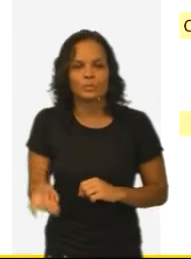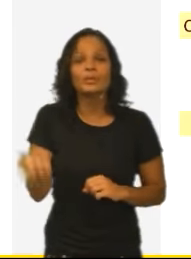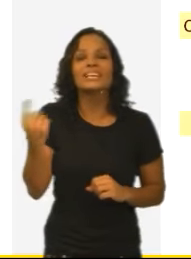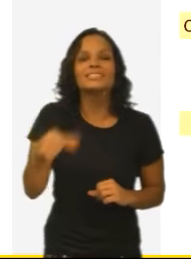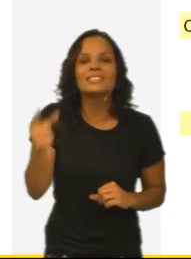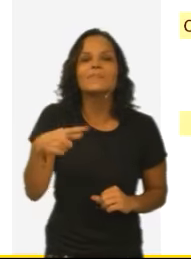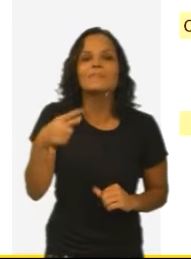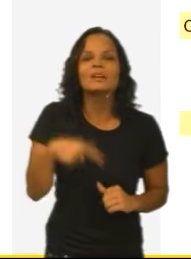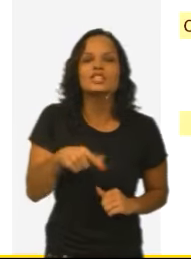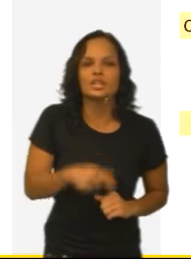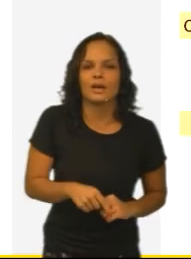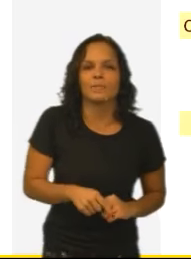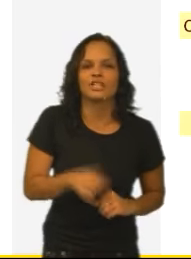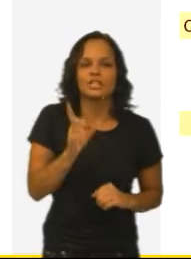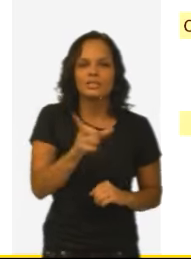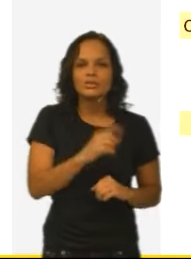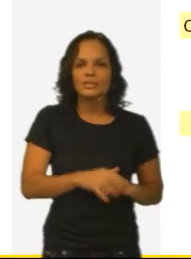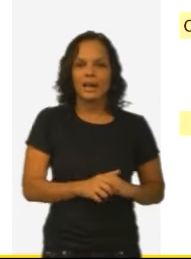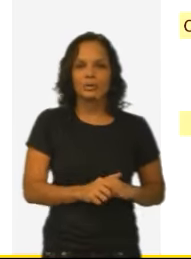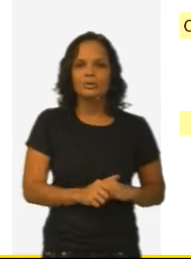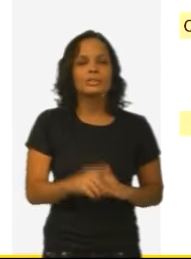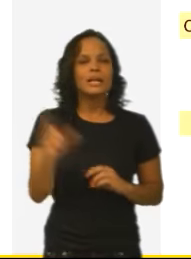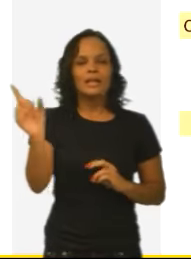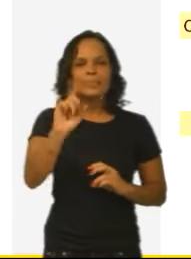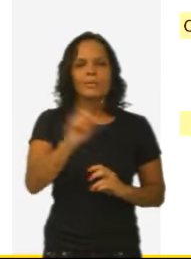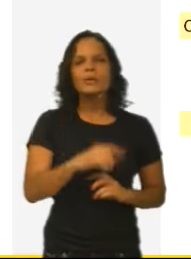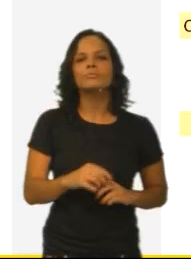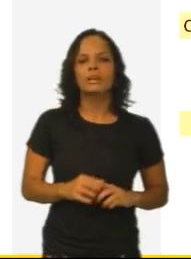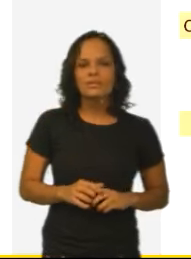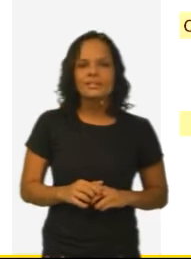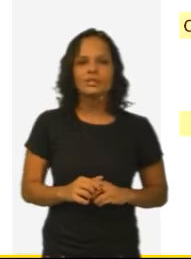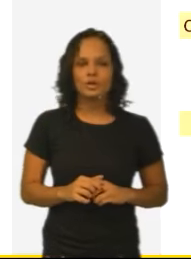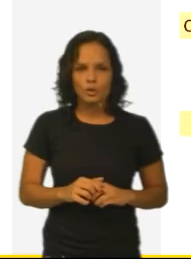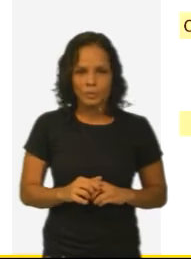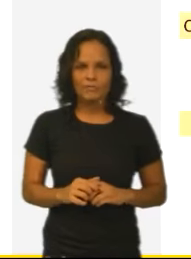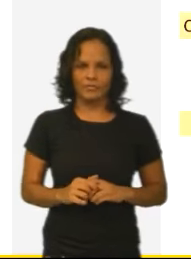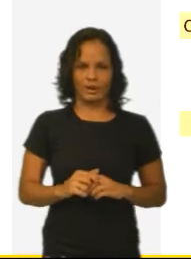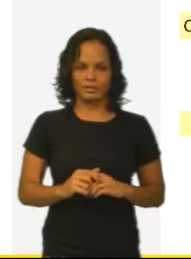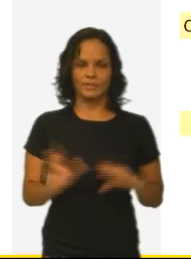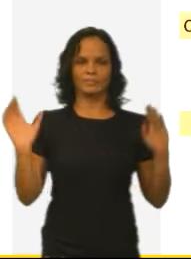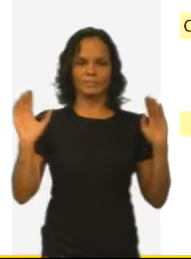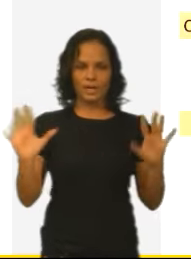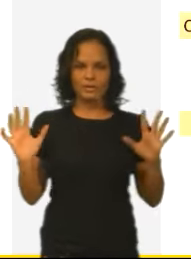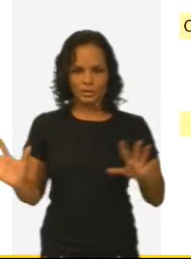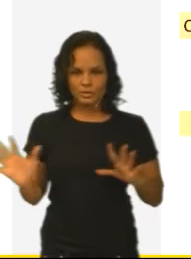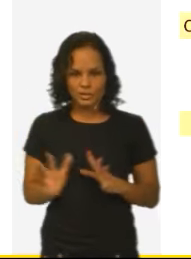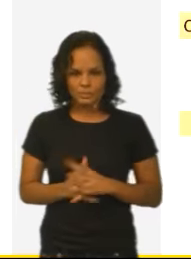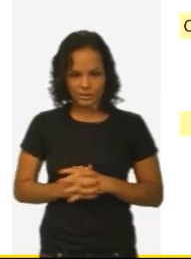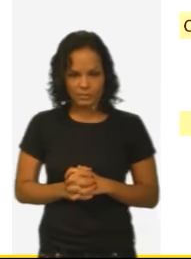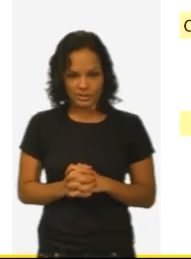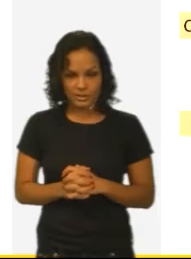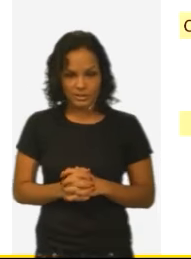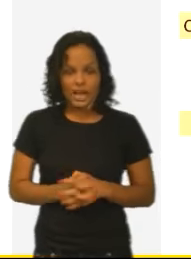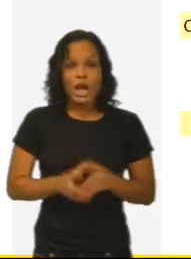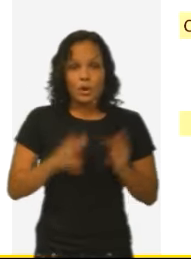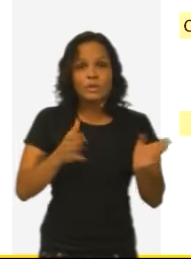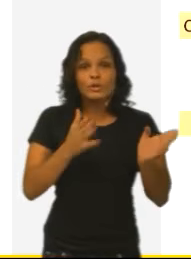Porque, semanticamente, esse os garotos não é um termo acessório para a frase. O que é que eu estou dizendo para vocês? Quando eu